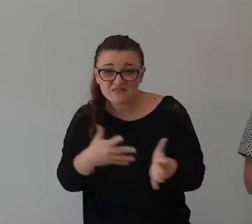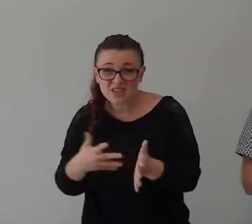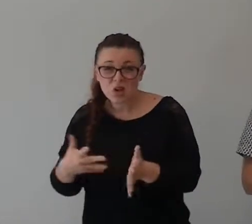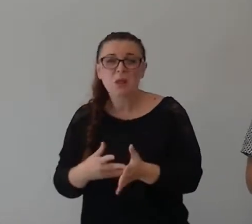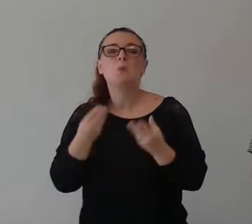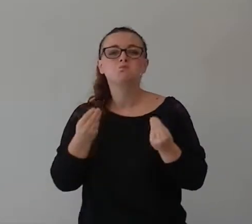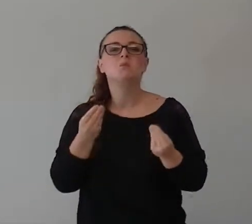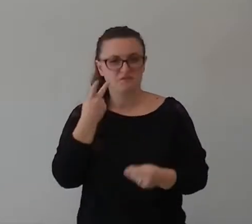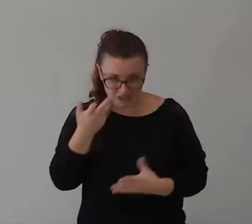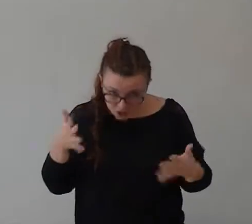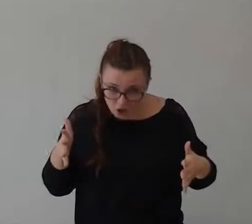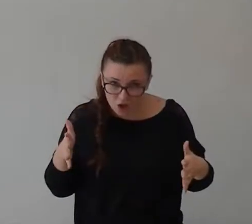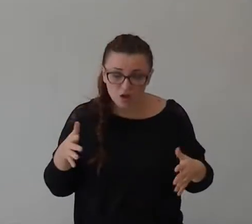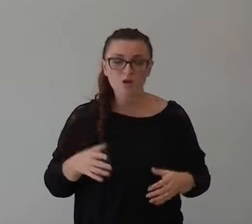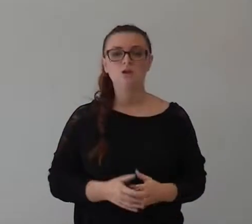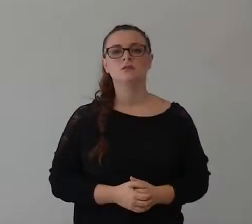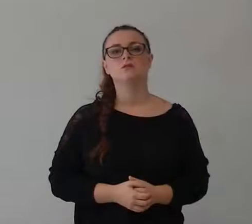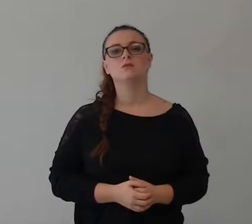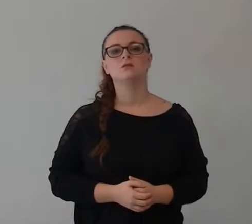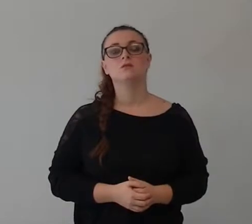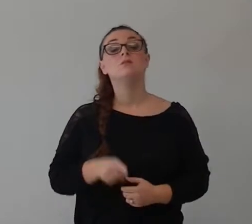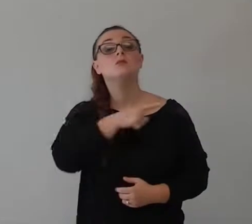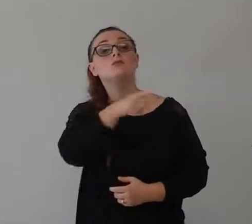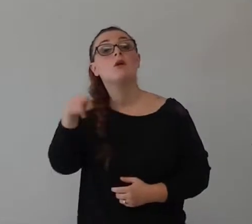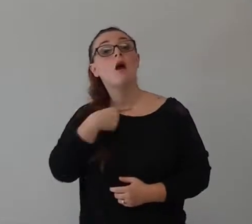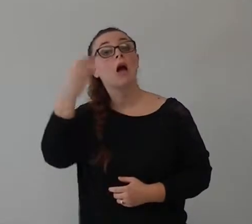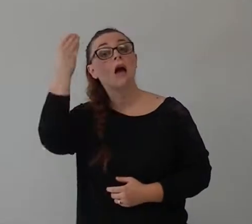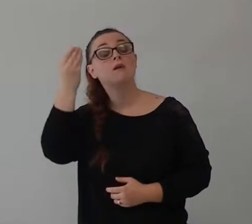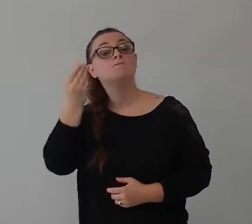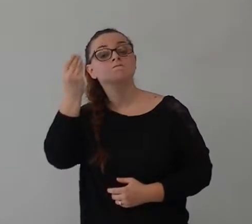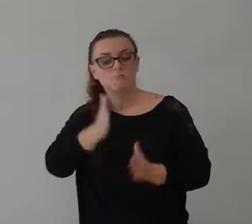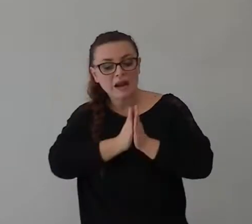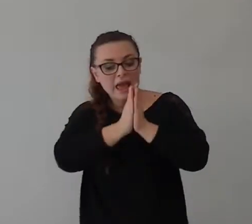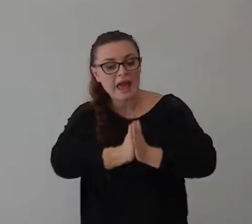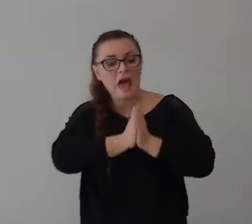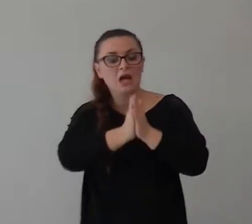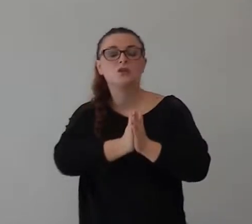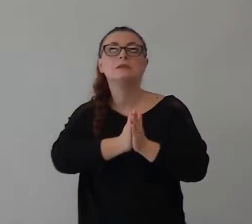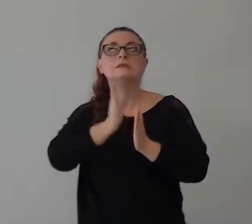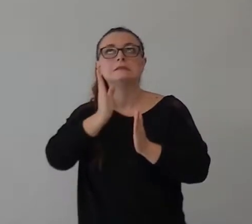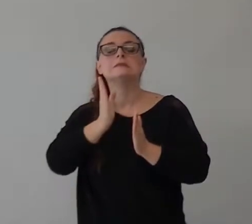E hai pregato? Speriamo che trovi qualcuno che lo aiuti.